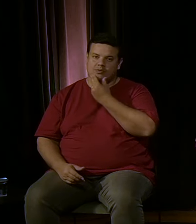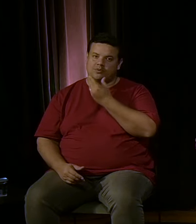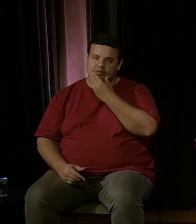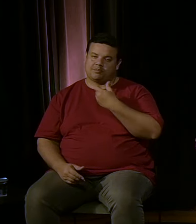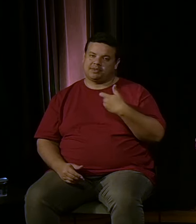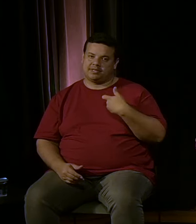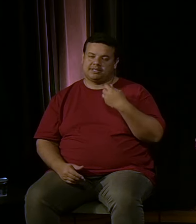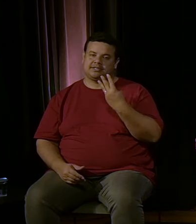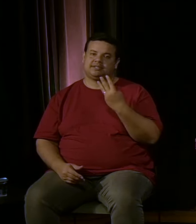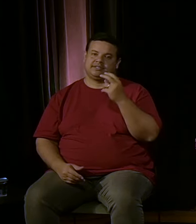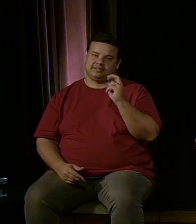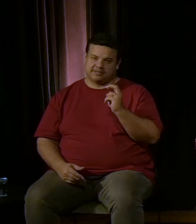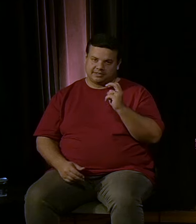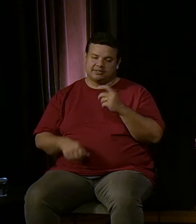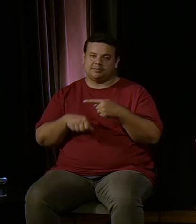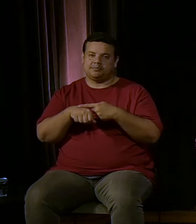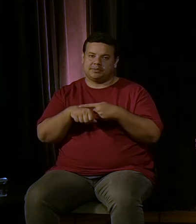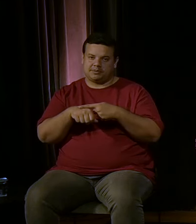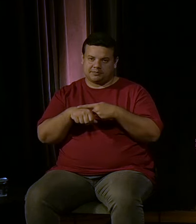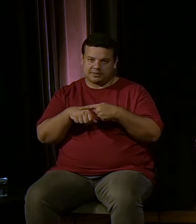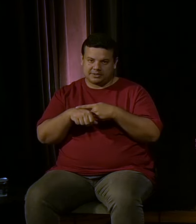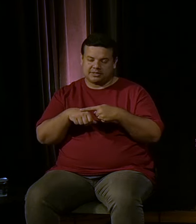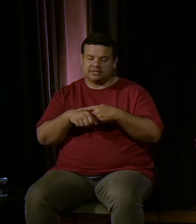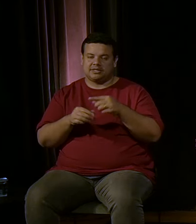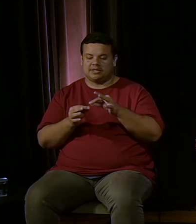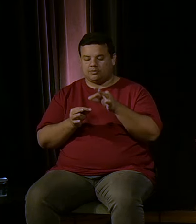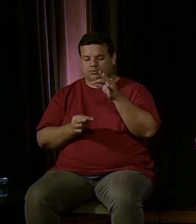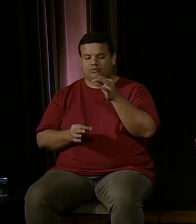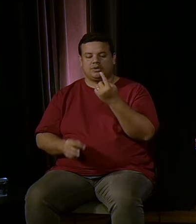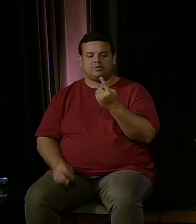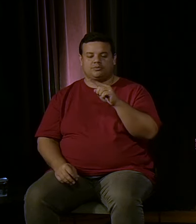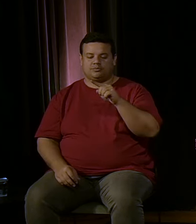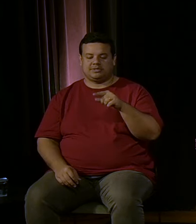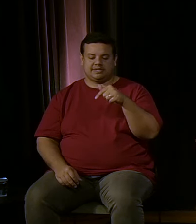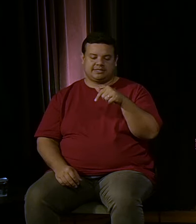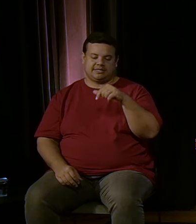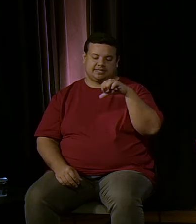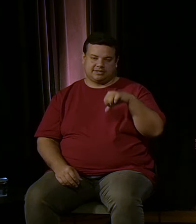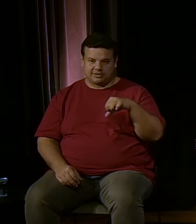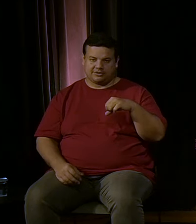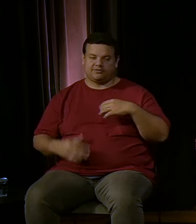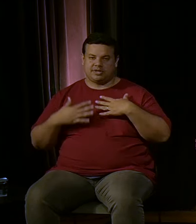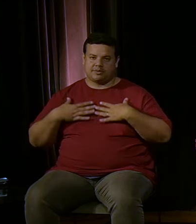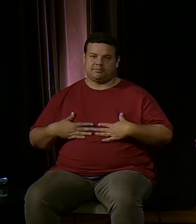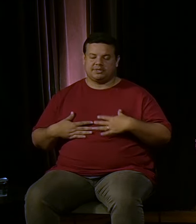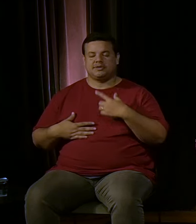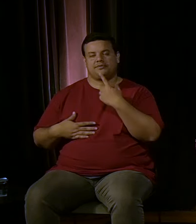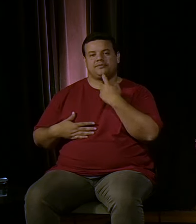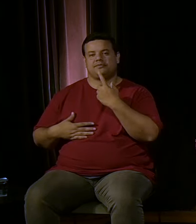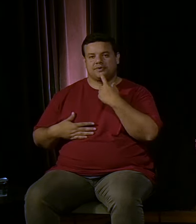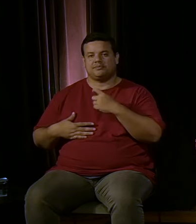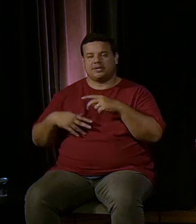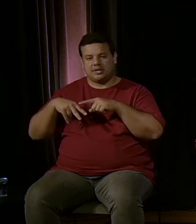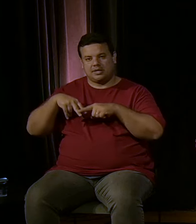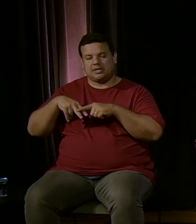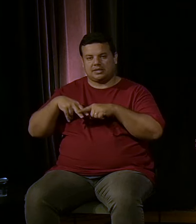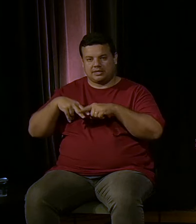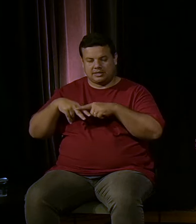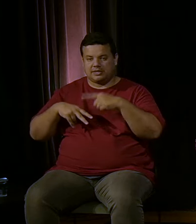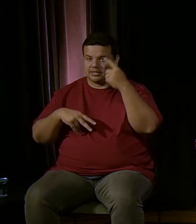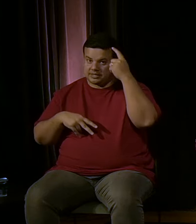35 anos, pele morena, de 1,79m, usando camisa vermelha, calça jeans, camelo e